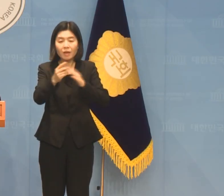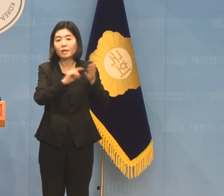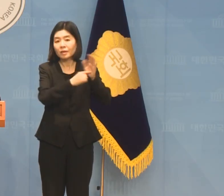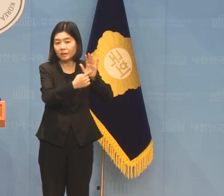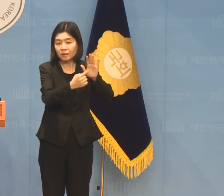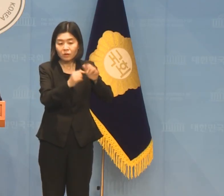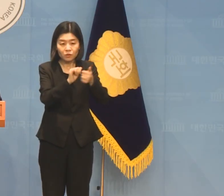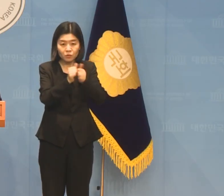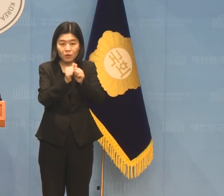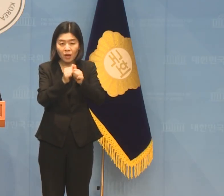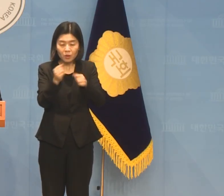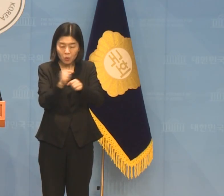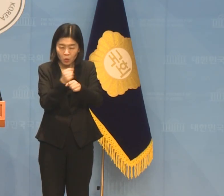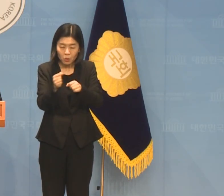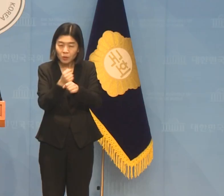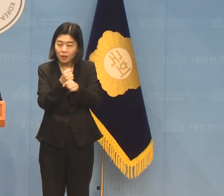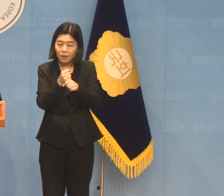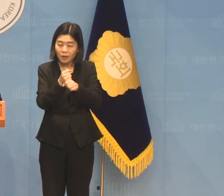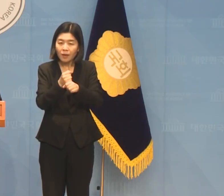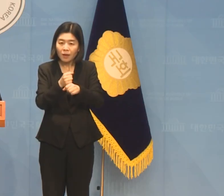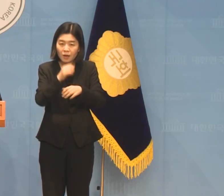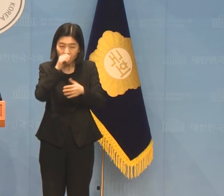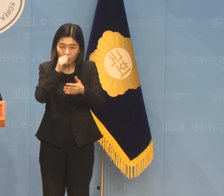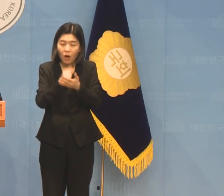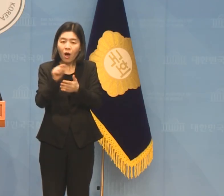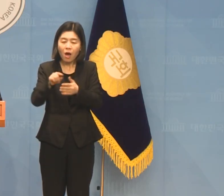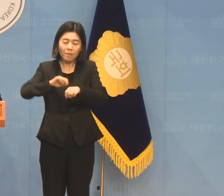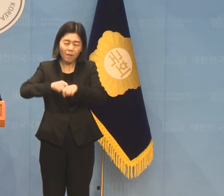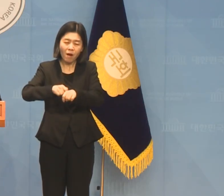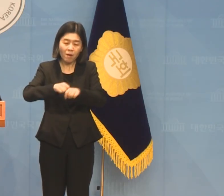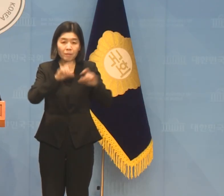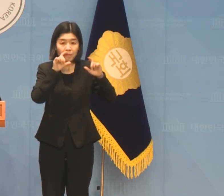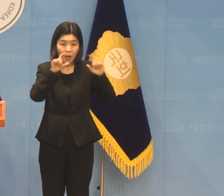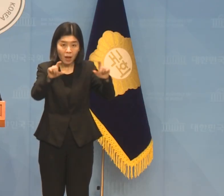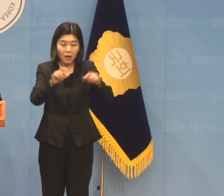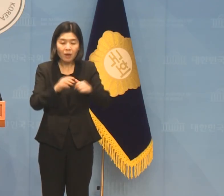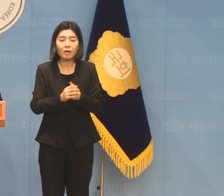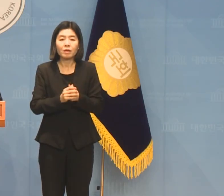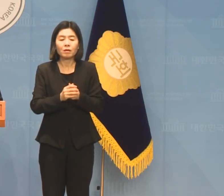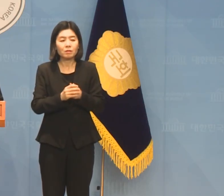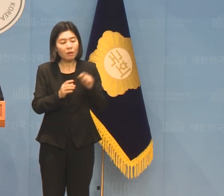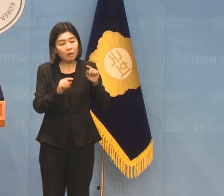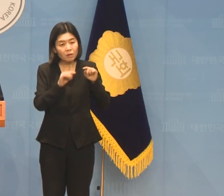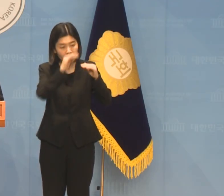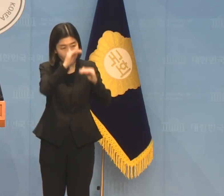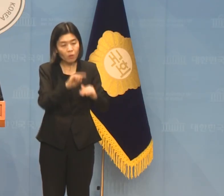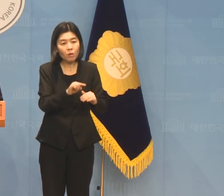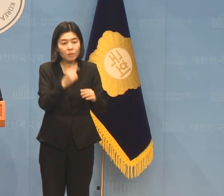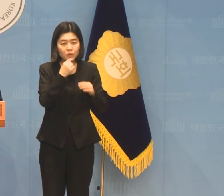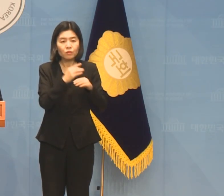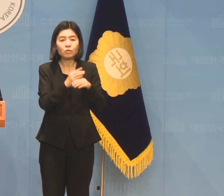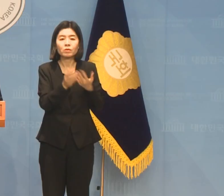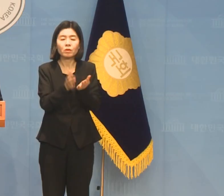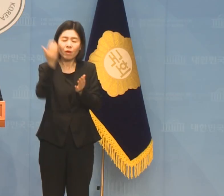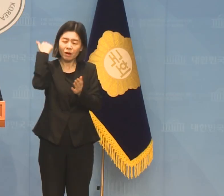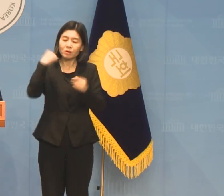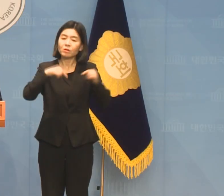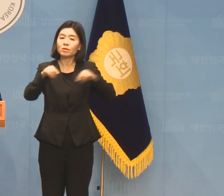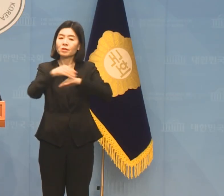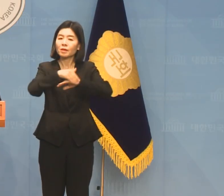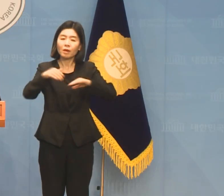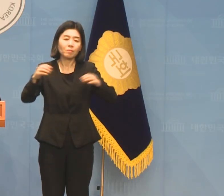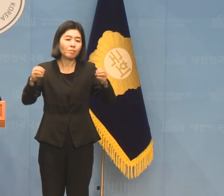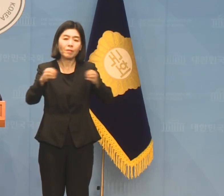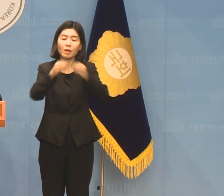조작 가담자를 엄벌할 것이라고 밝혔습니다. 그러나 이러한 주장은 민주당의 과거 정책과